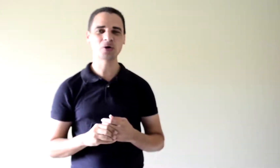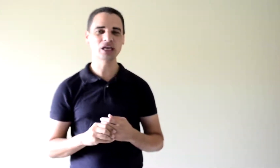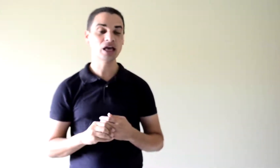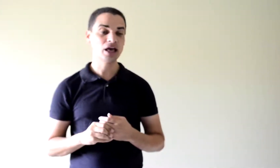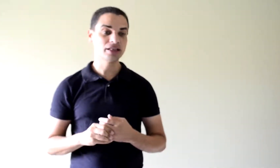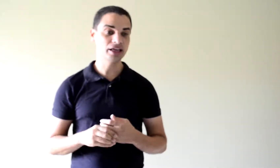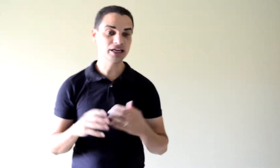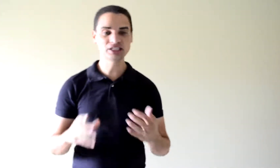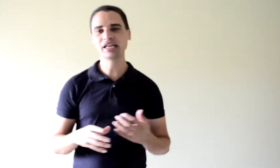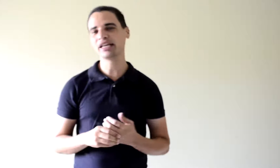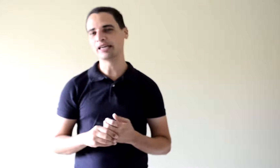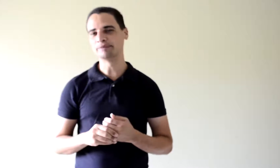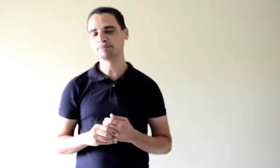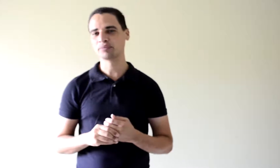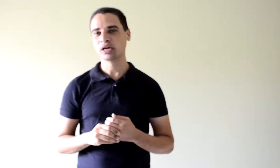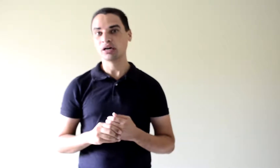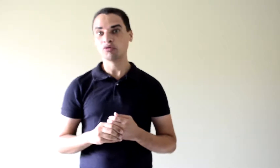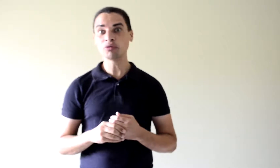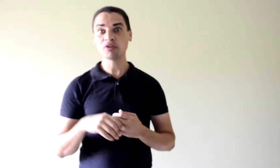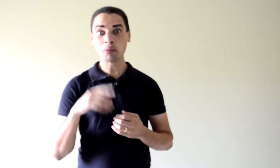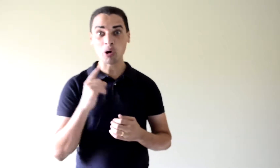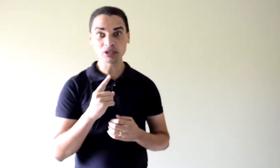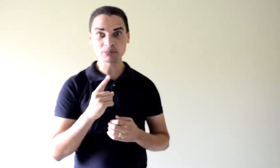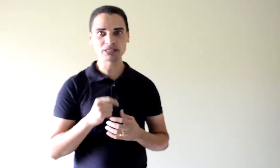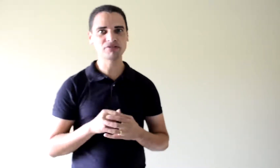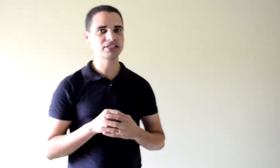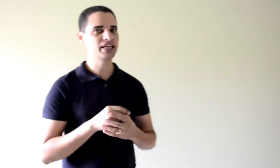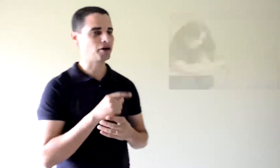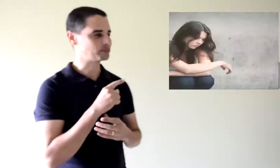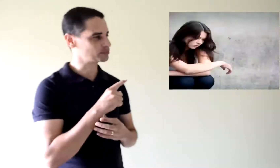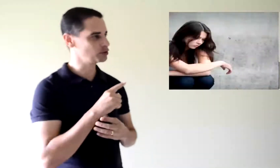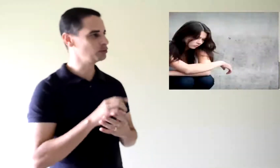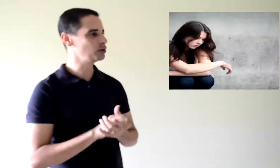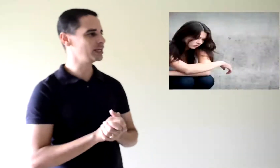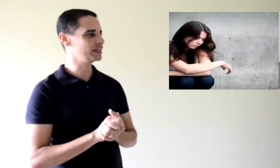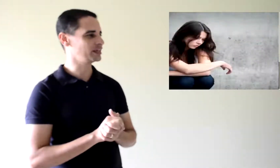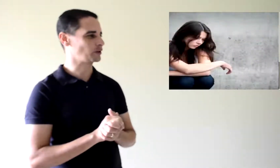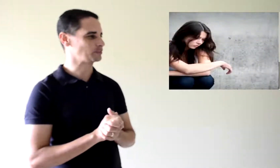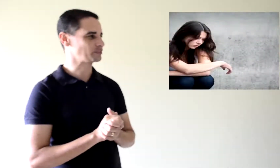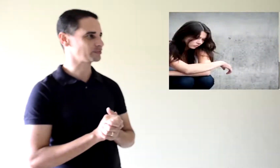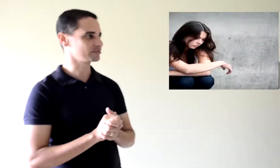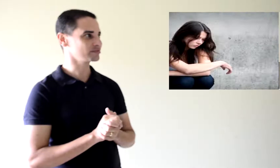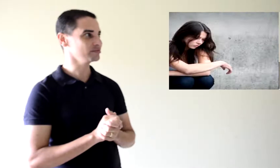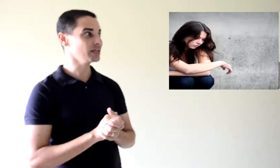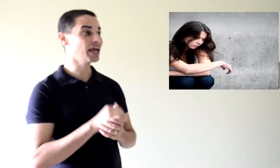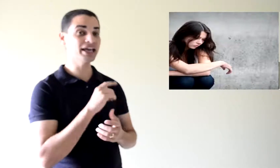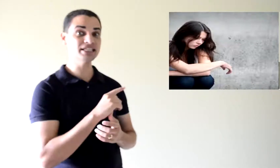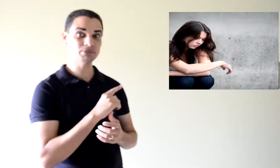que tem grande alegria. Vamos ver uma outra expressão facial. Todo mundo olhando aqui, ó. Essa